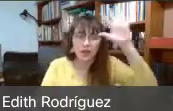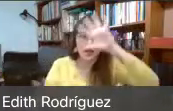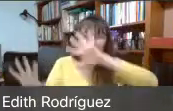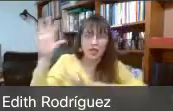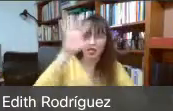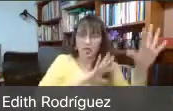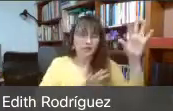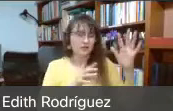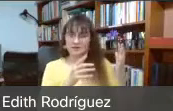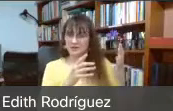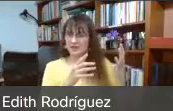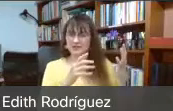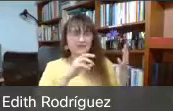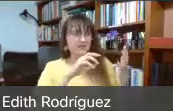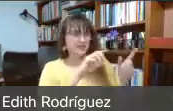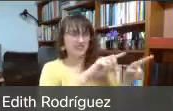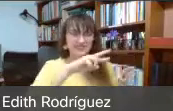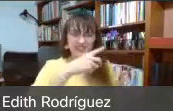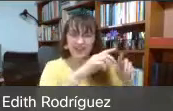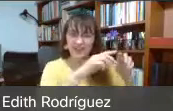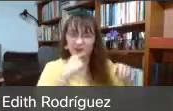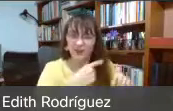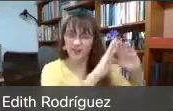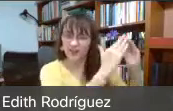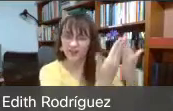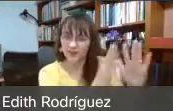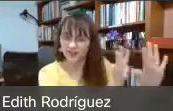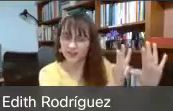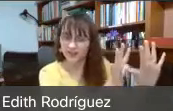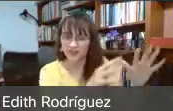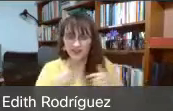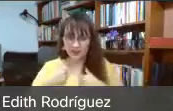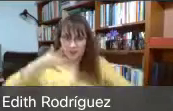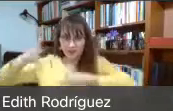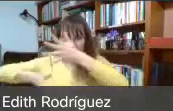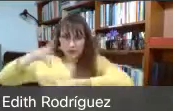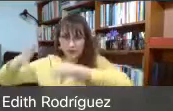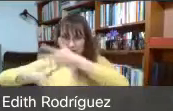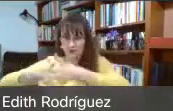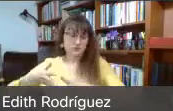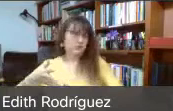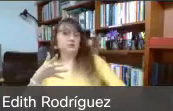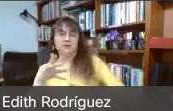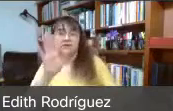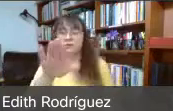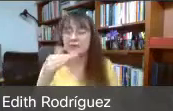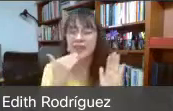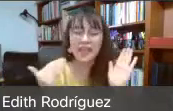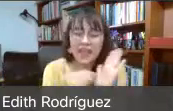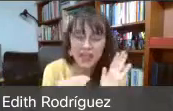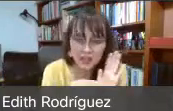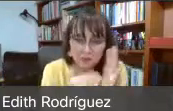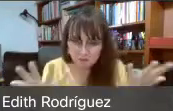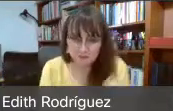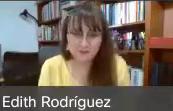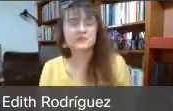una experiencia completamente distinta. Al principio, confundida. No sabía qué era la literatura porque